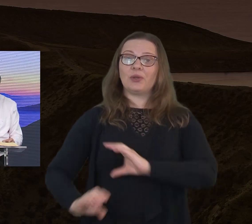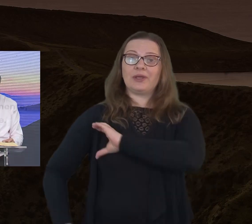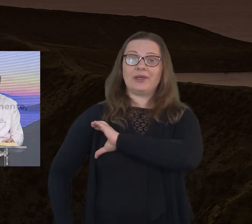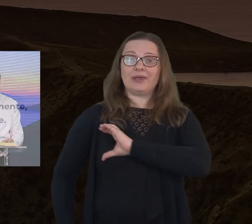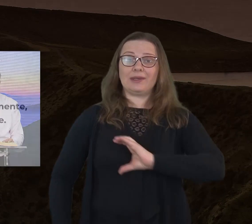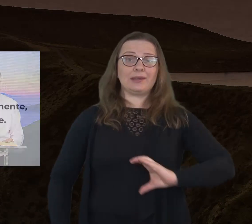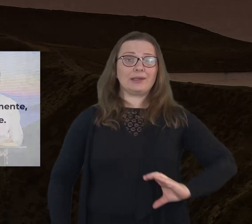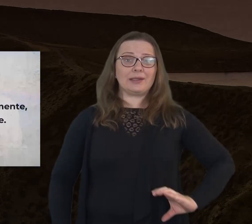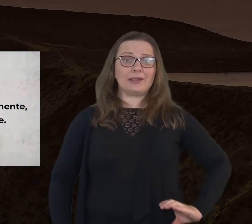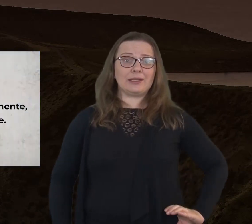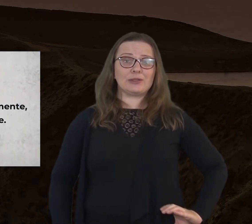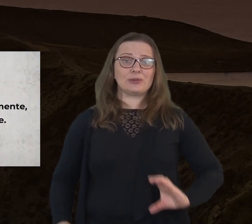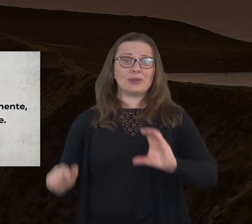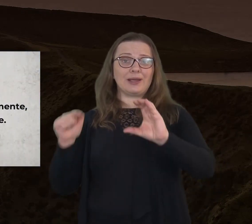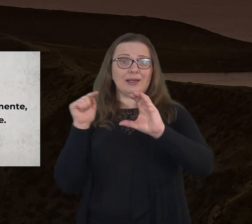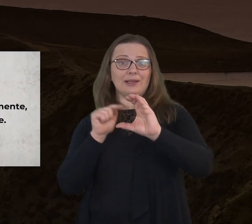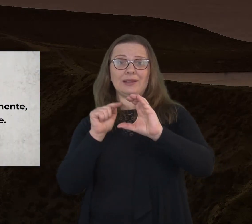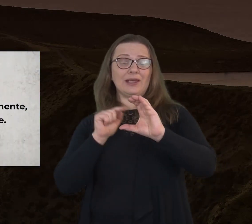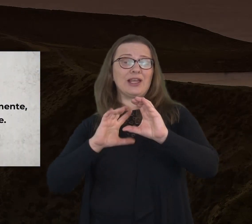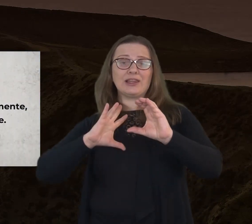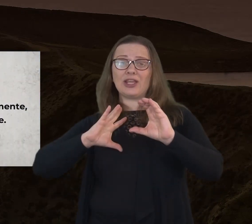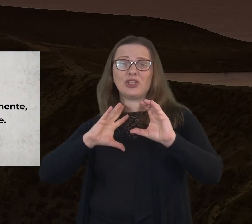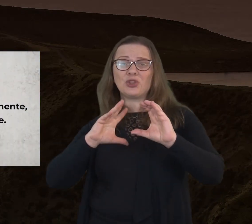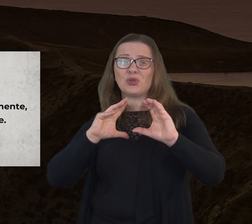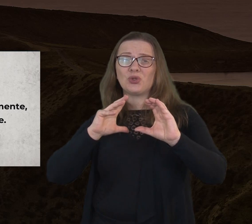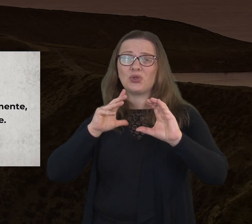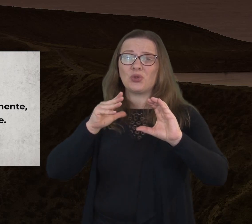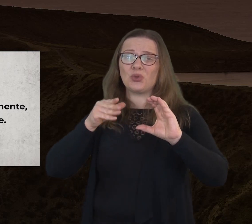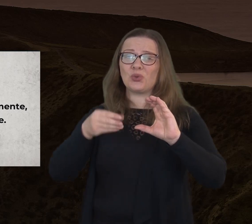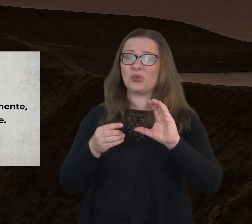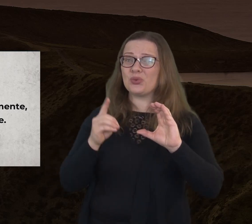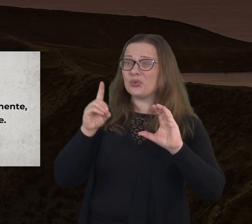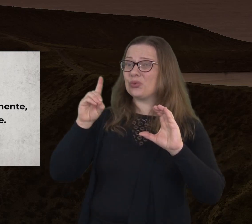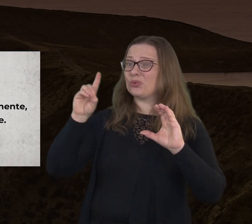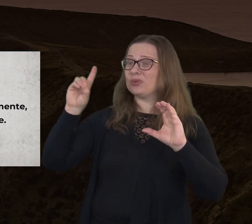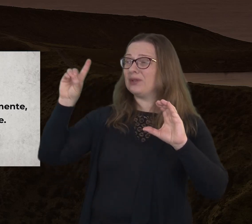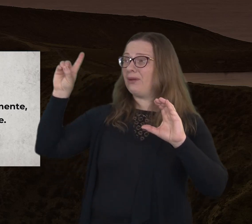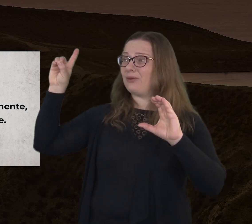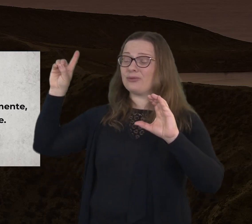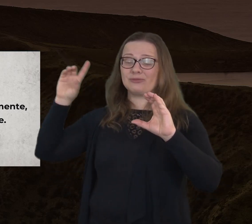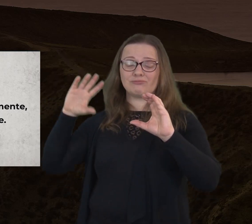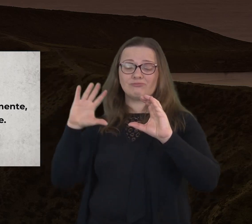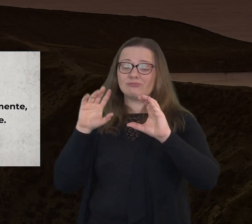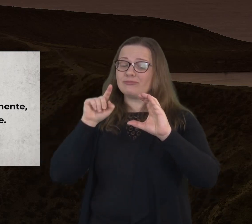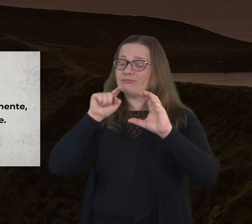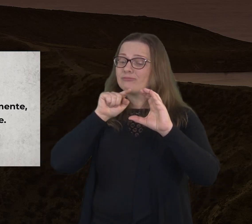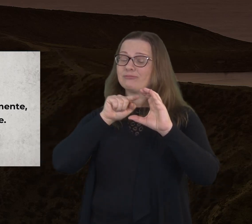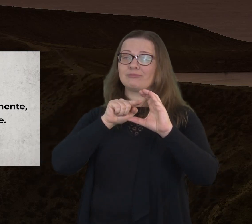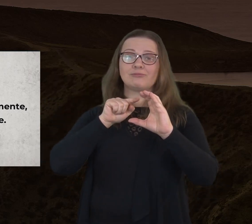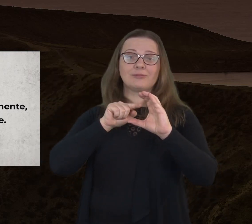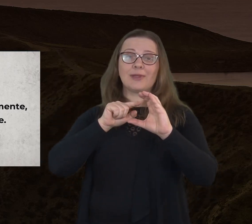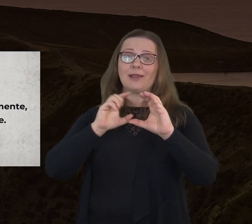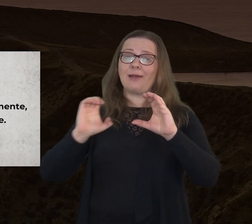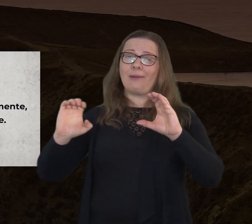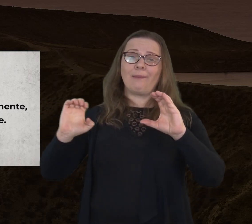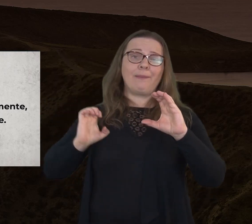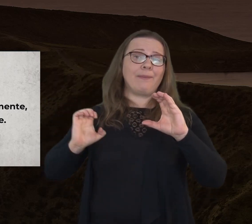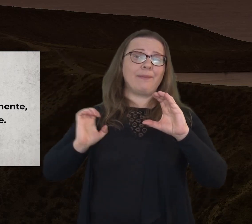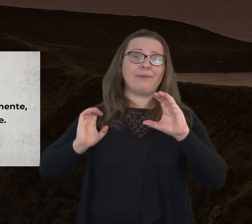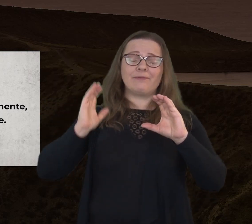toda a plenitude da deidade. Deus, ele é rico, muito rico, nos seus